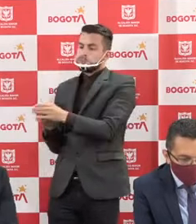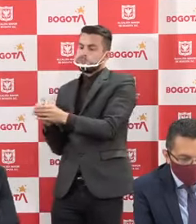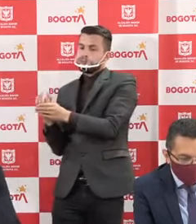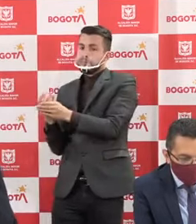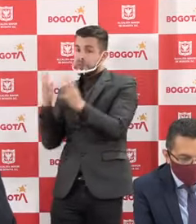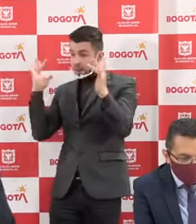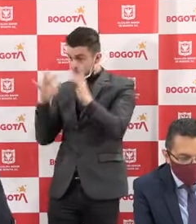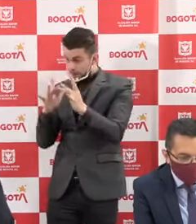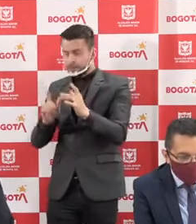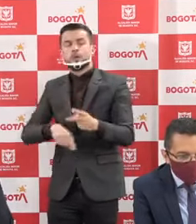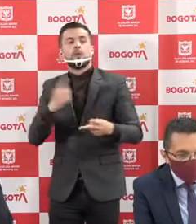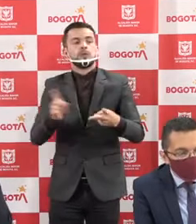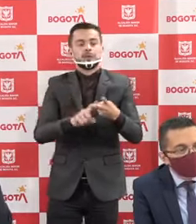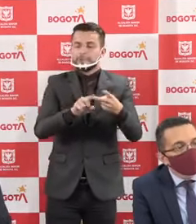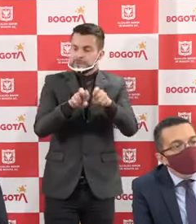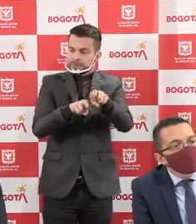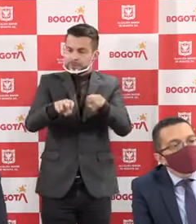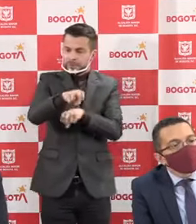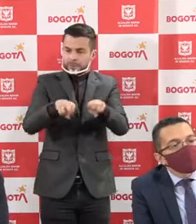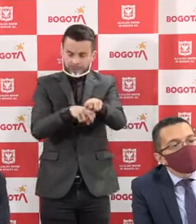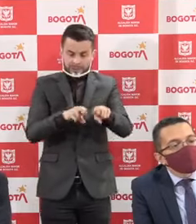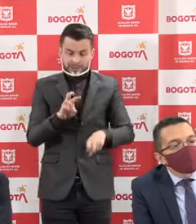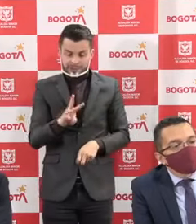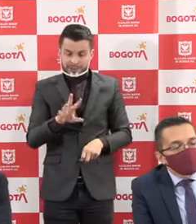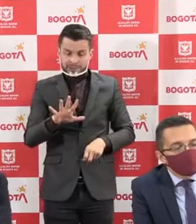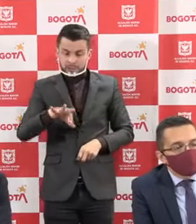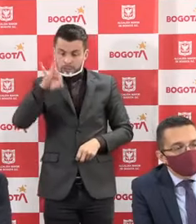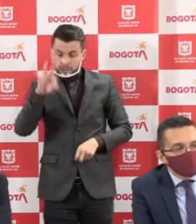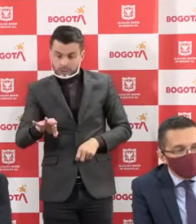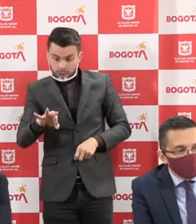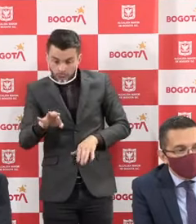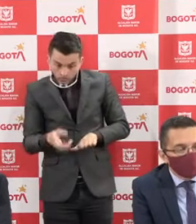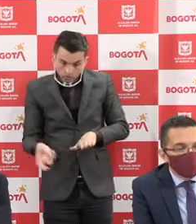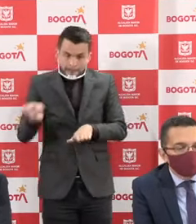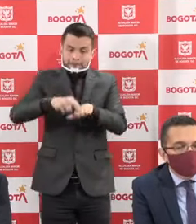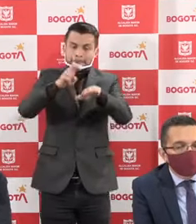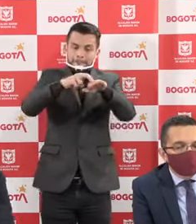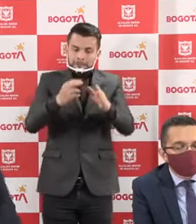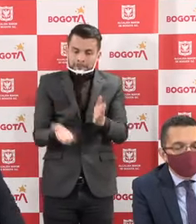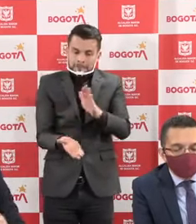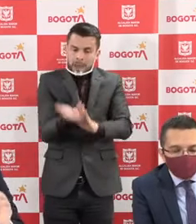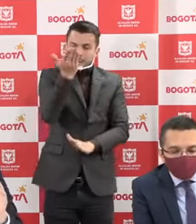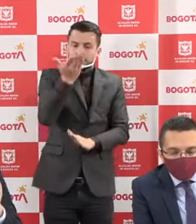transporte público lo que aumenta del 35 al 50 por ciento es la ocupación o la flota